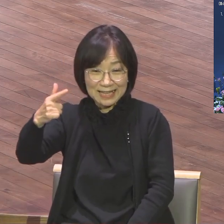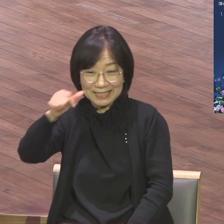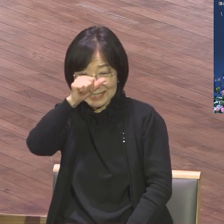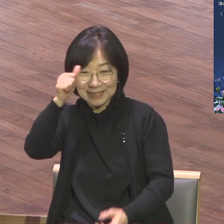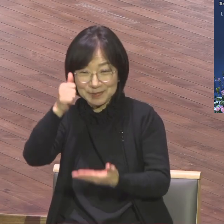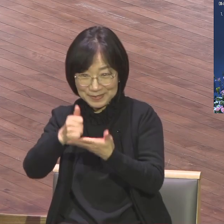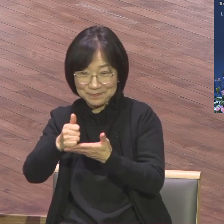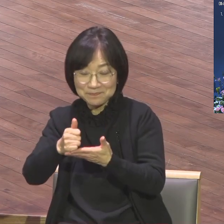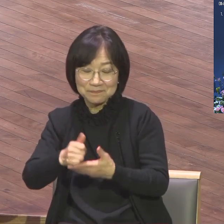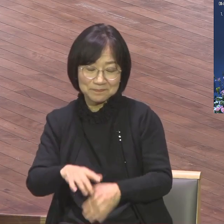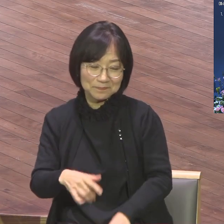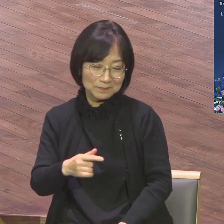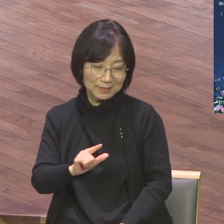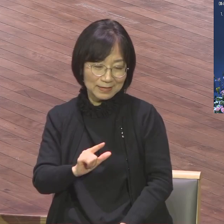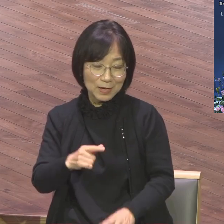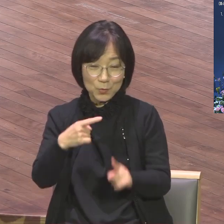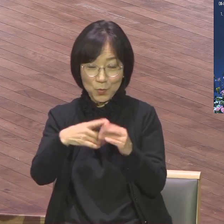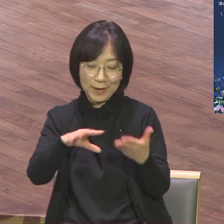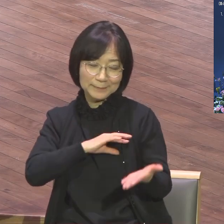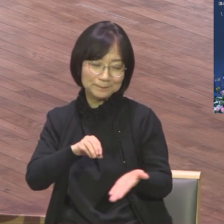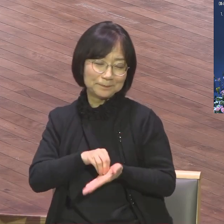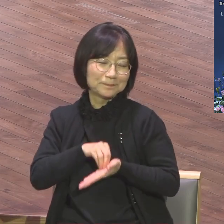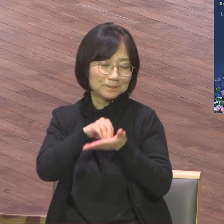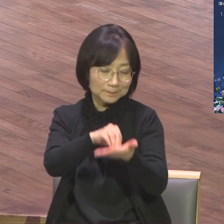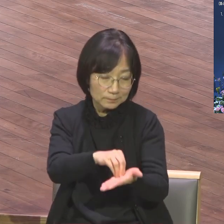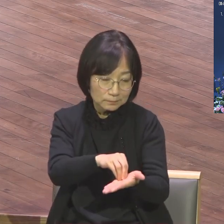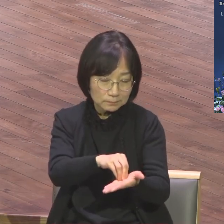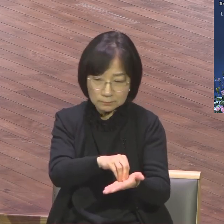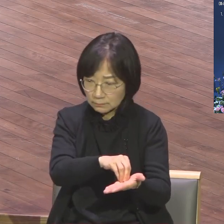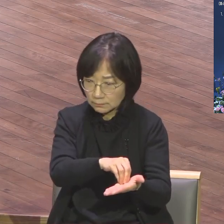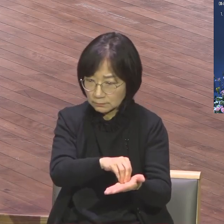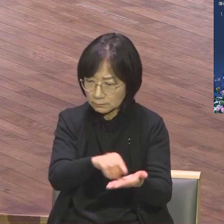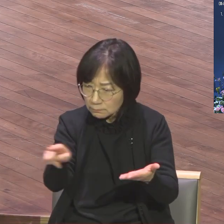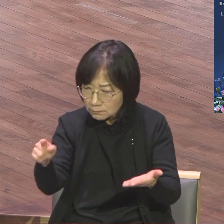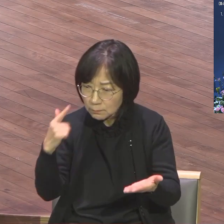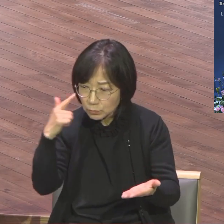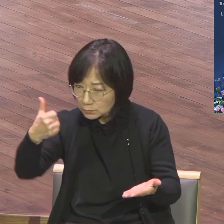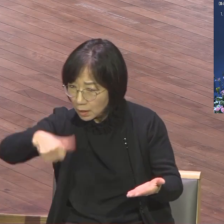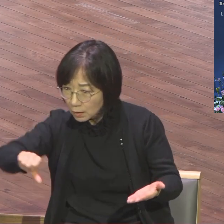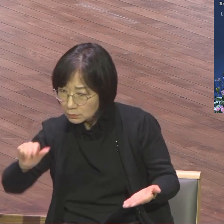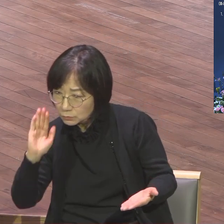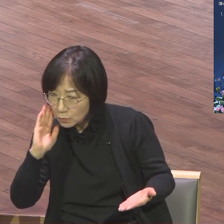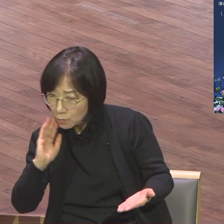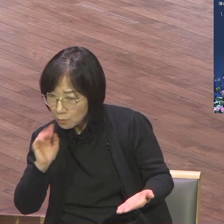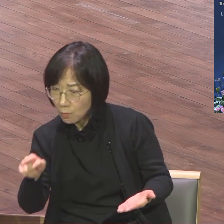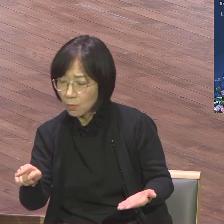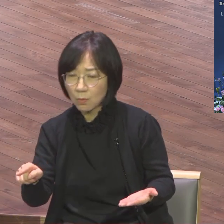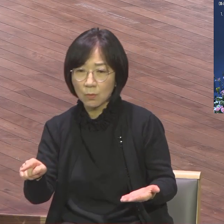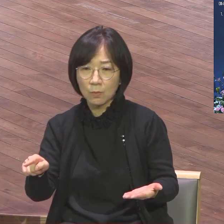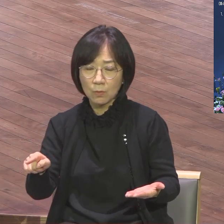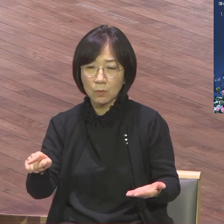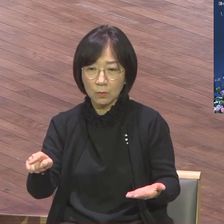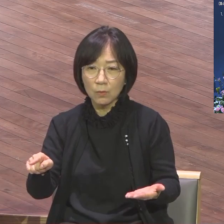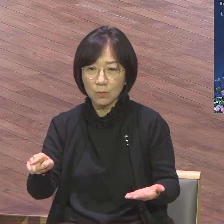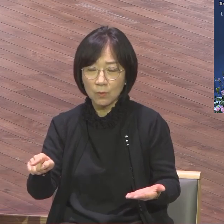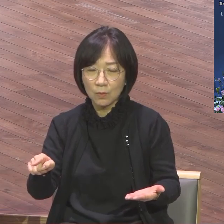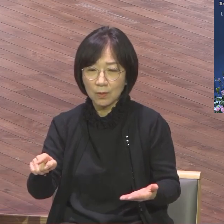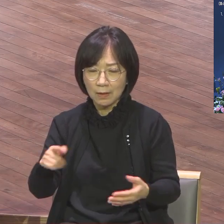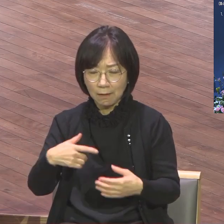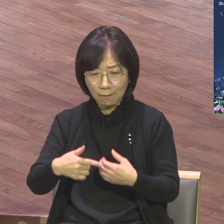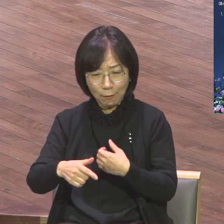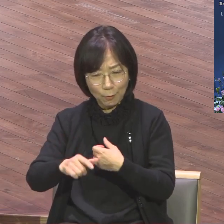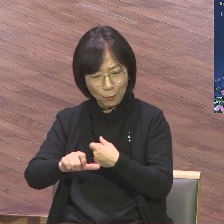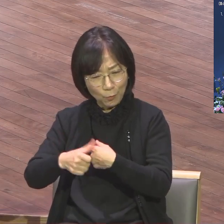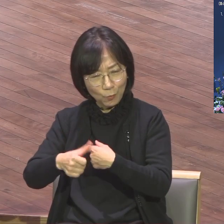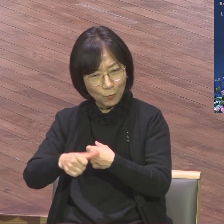병동을 부인이 먼저 하고 그 다음에 와서서 보더니 목사님 아들이 농인이란 말이요. 농인 초등학교 다니거든.